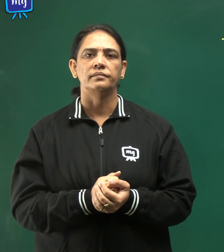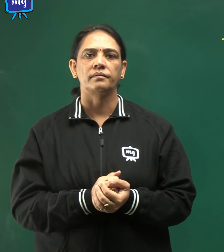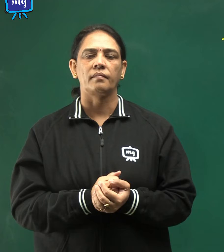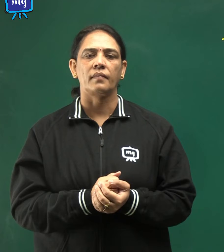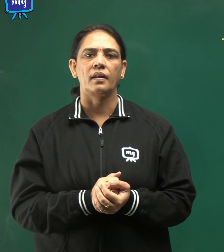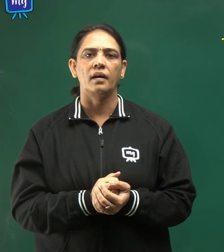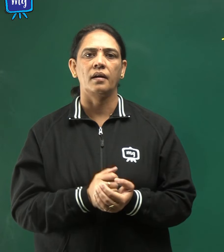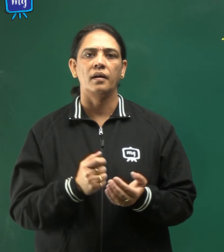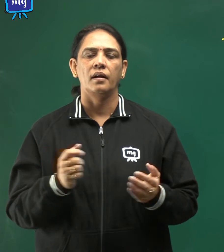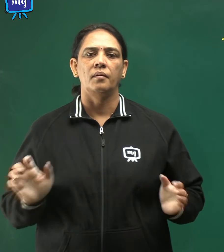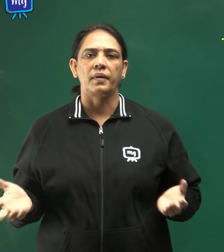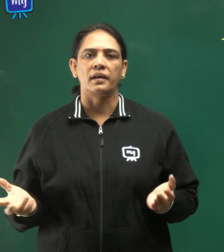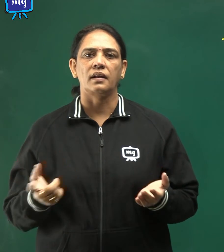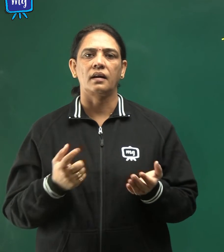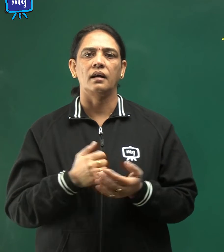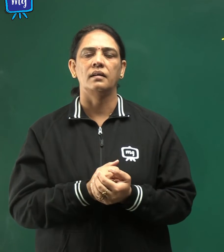प्रायिकता का